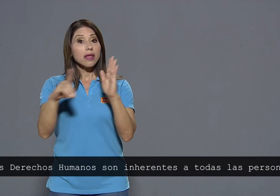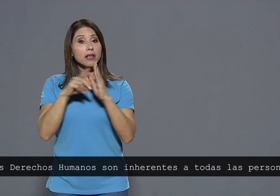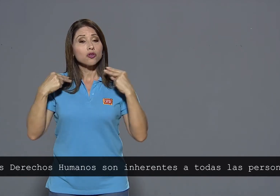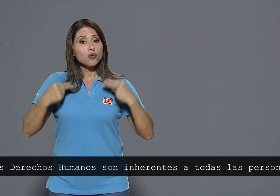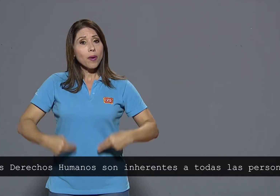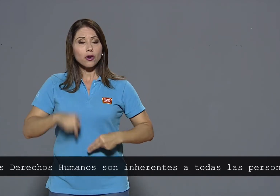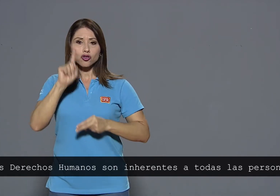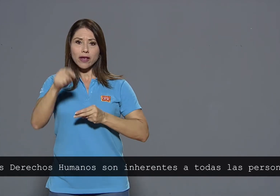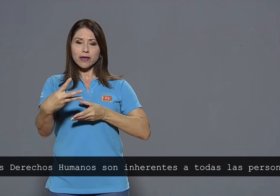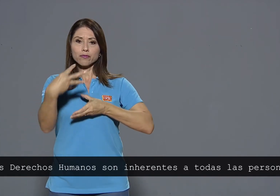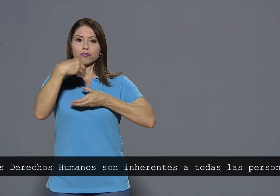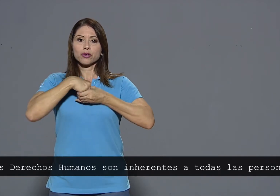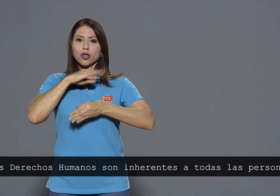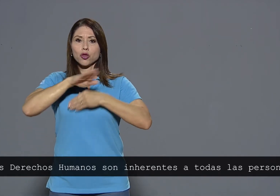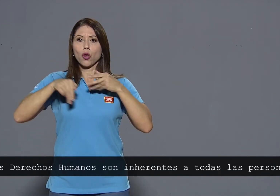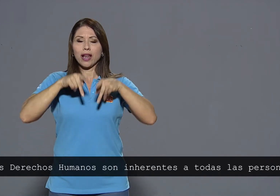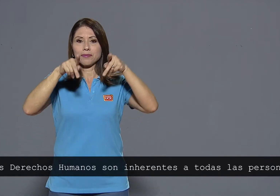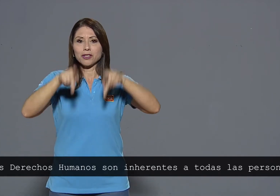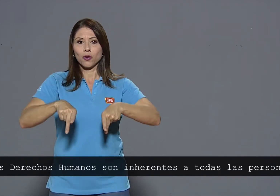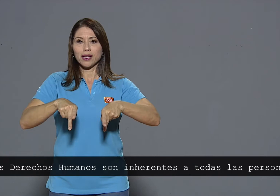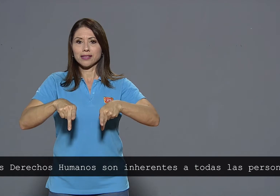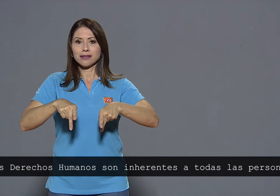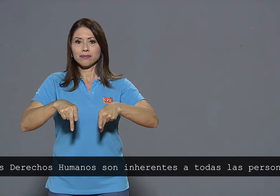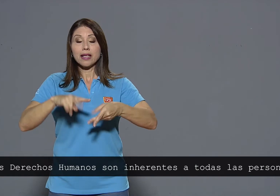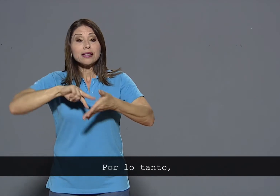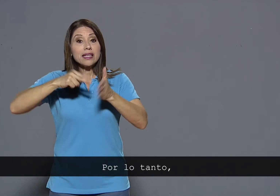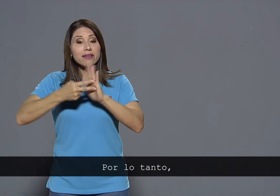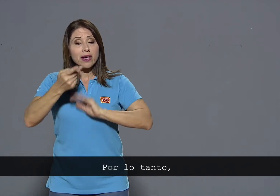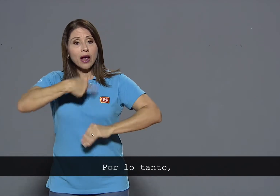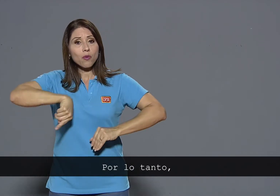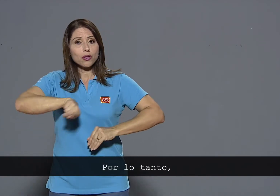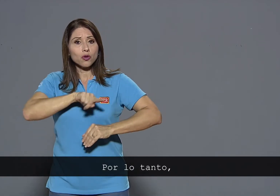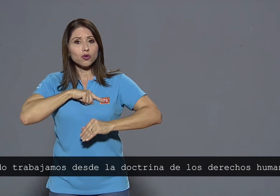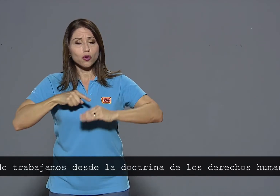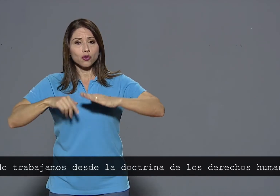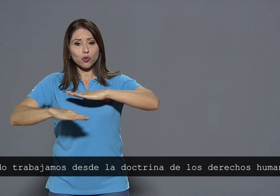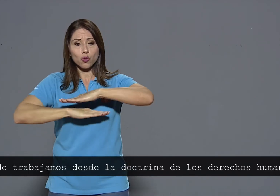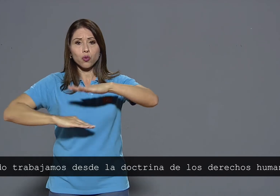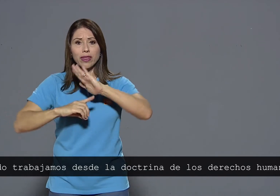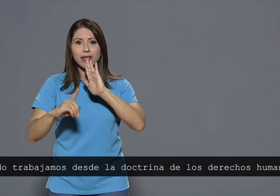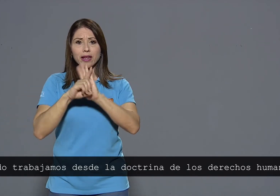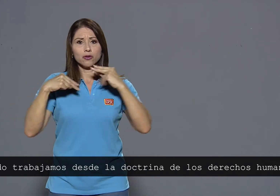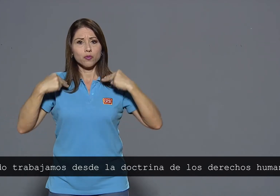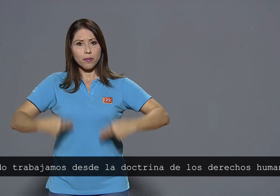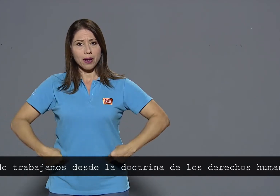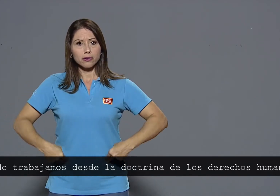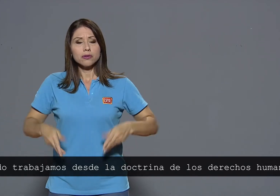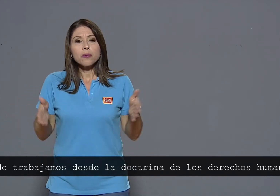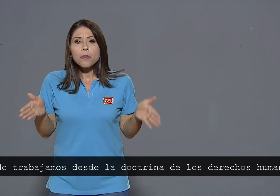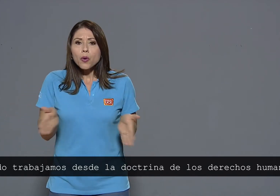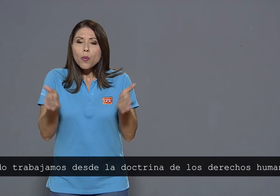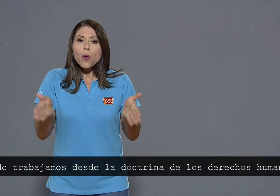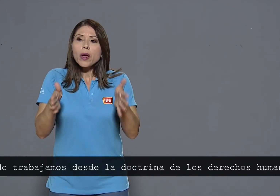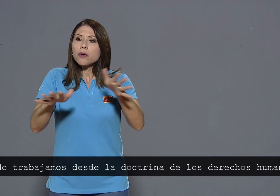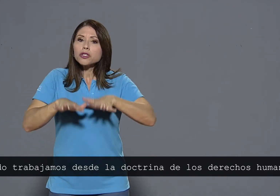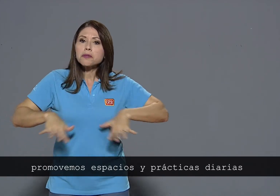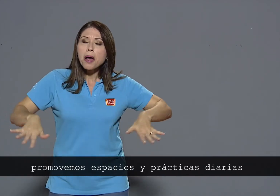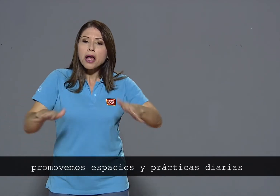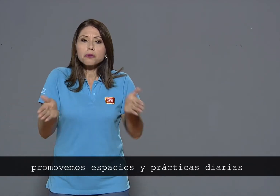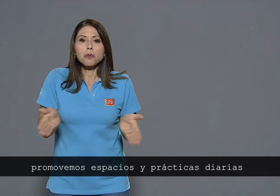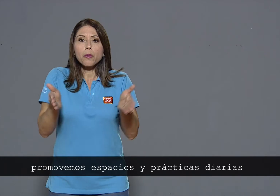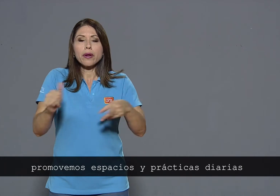Los derechos humanos son inherentes a todas las personas. Por lo tanto, cuando trabajamos desde la doctrina de los derechos